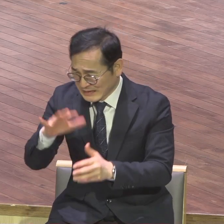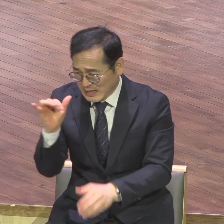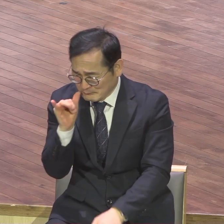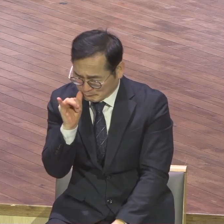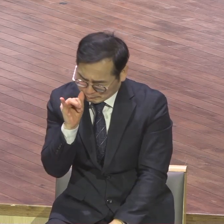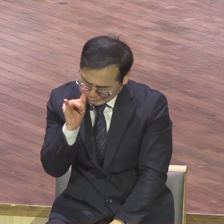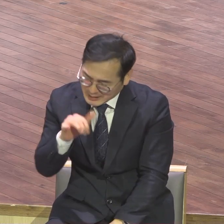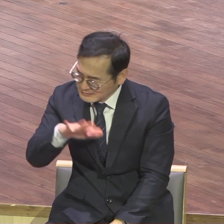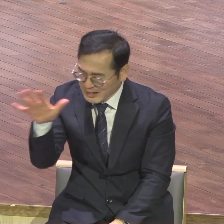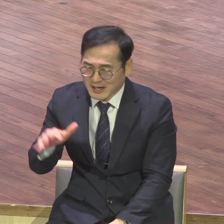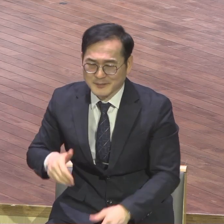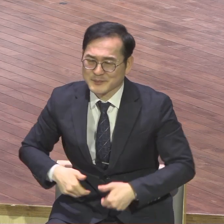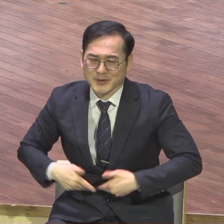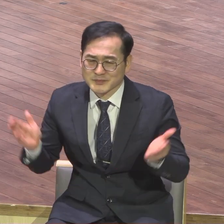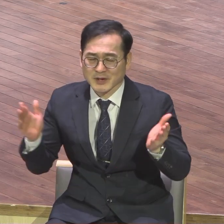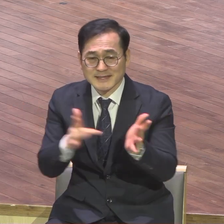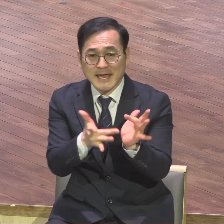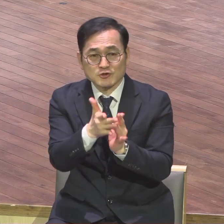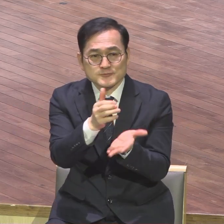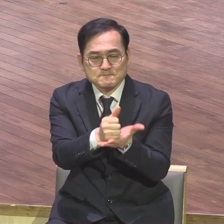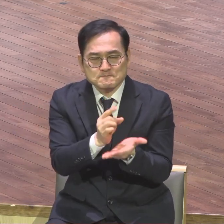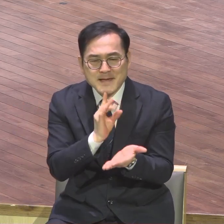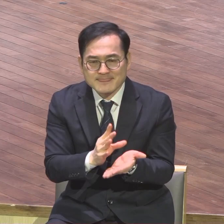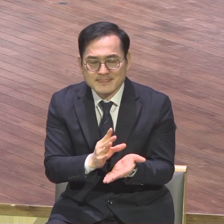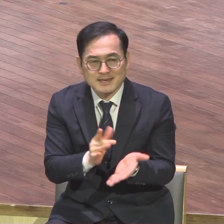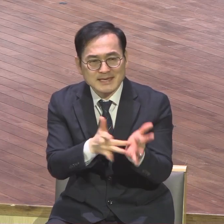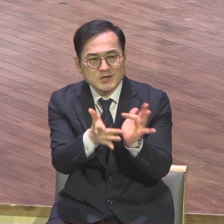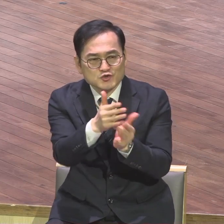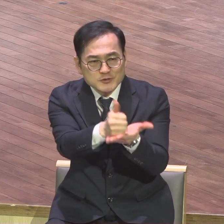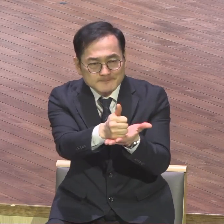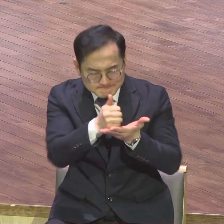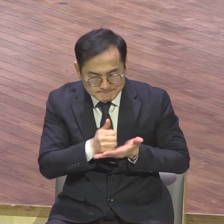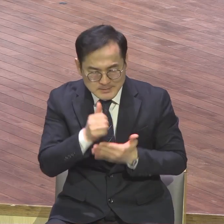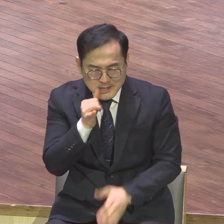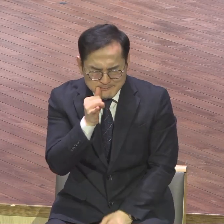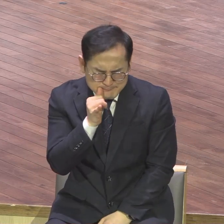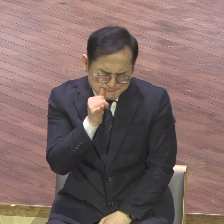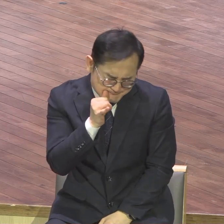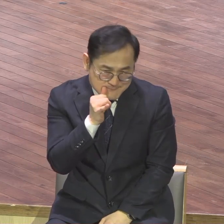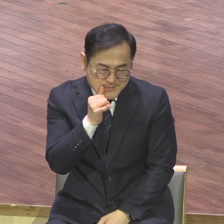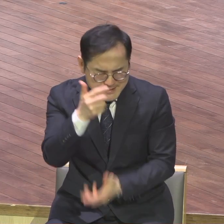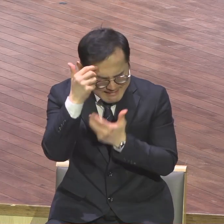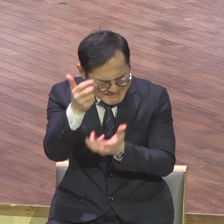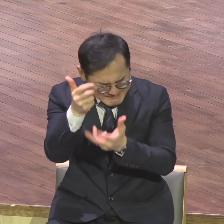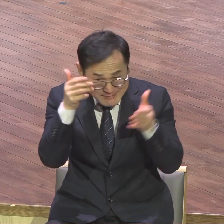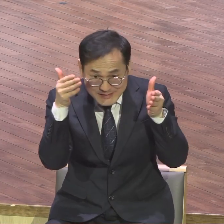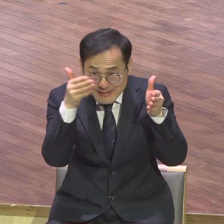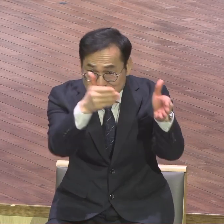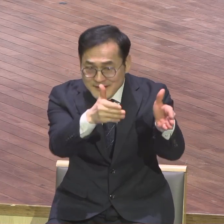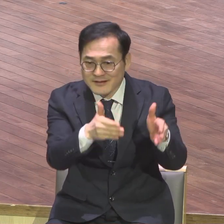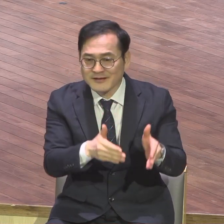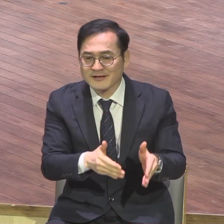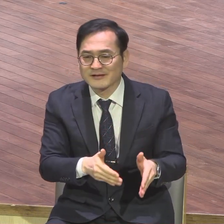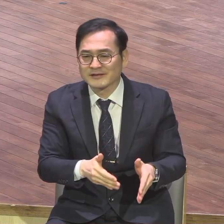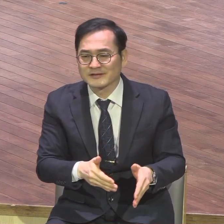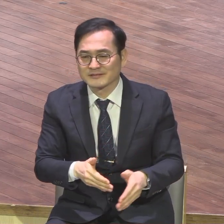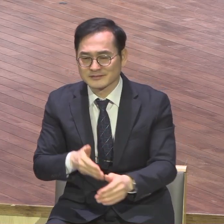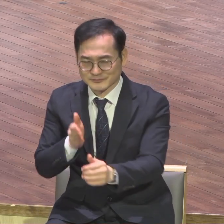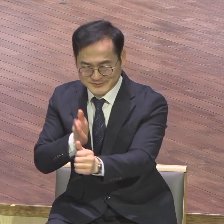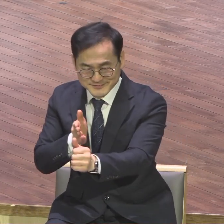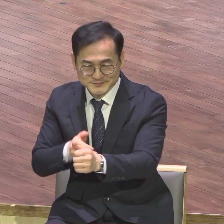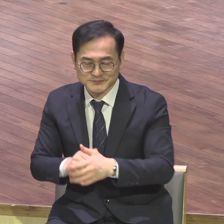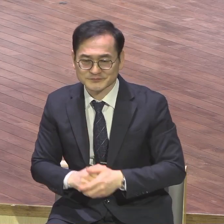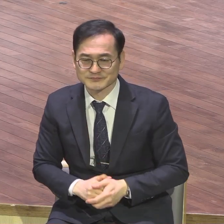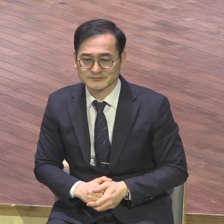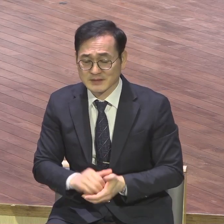떼버리세요. 다 그리스도 예수만 보이되. 아멘. 그리스도 예수만 보이면 못 말리는 사람 됩니다. 그리스도